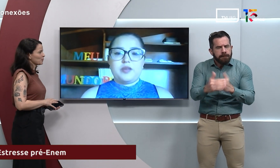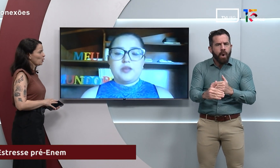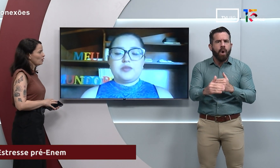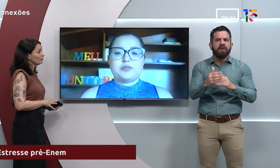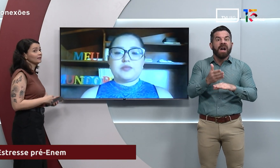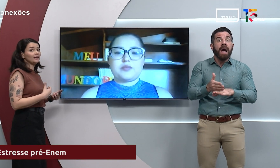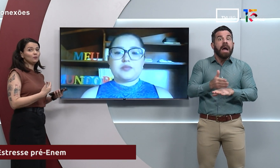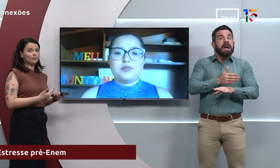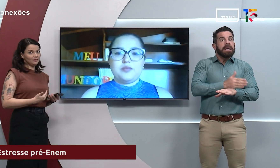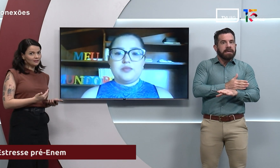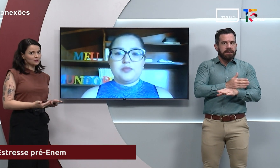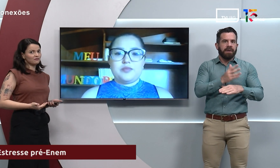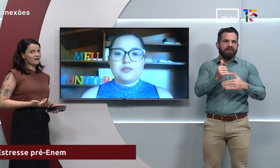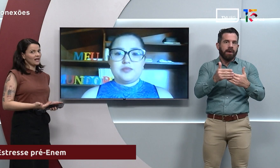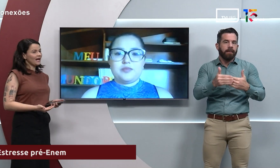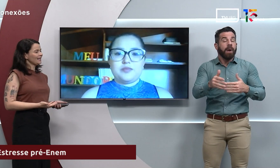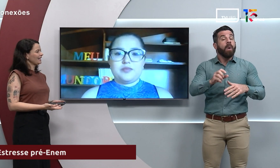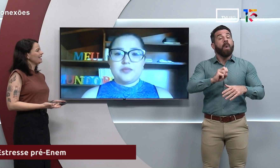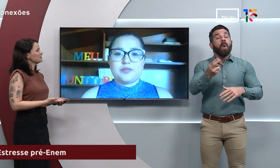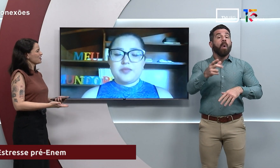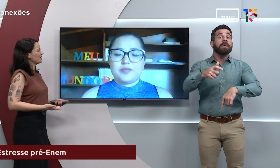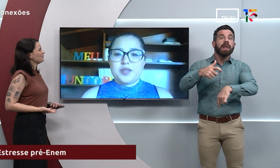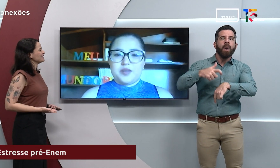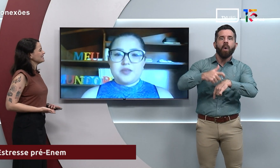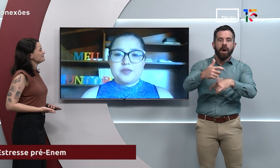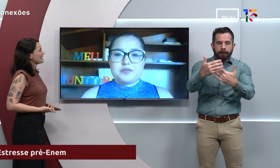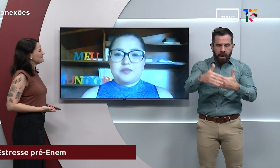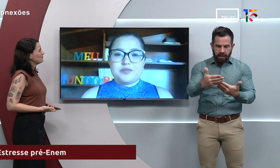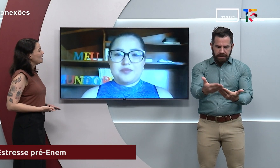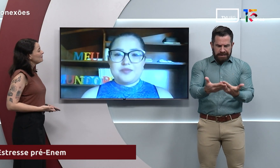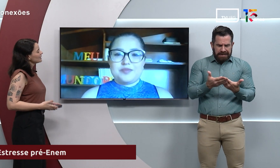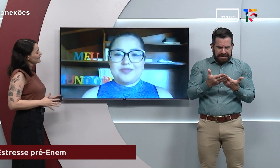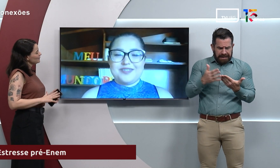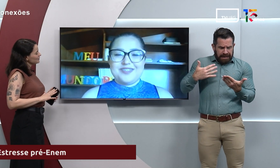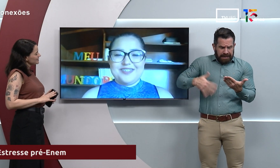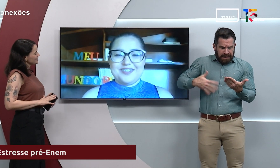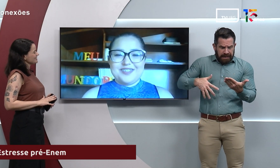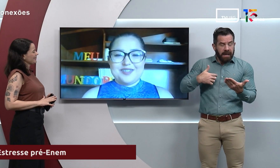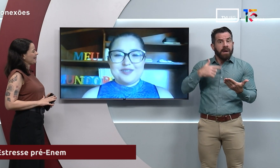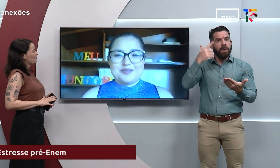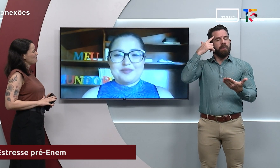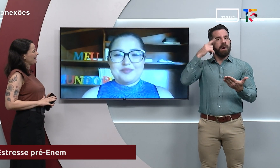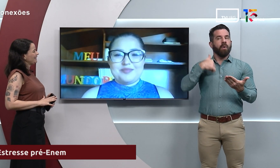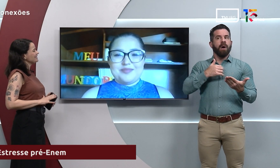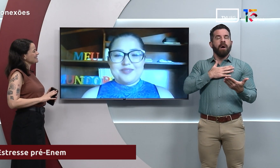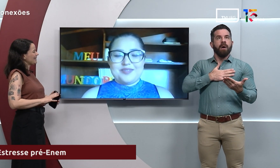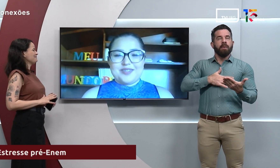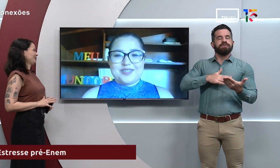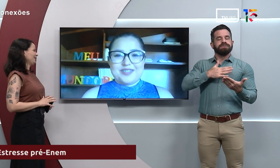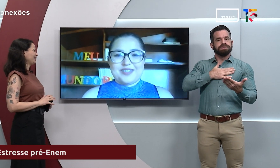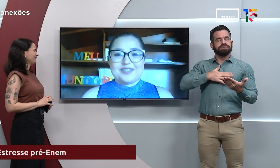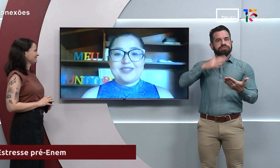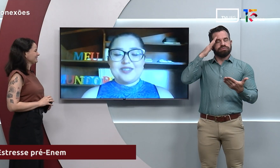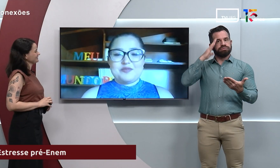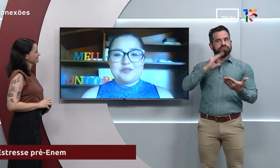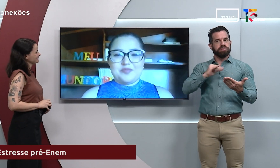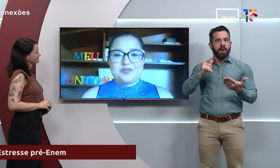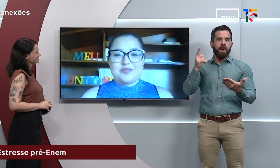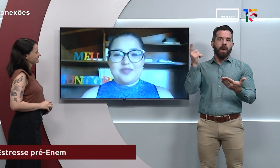começar a prova ou até no momento em que estiver lá, né, já com o exame na mão, para que ele consiga se acalmar e sair